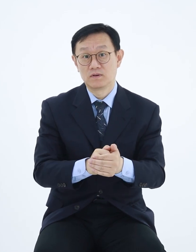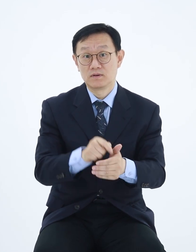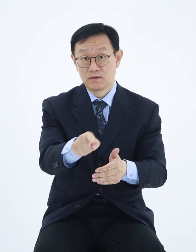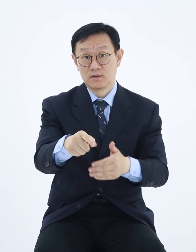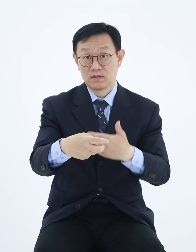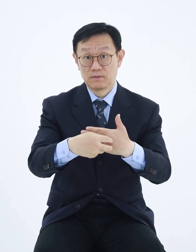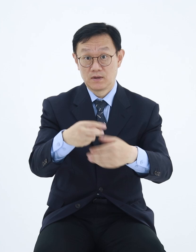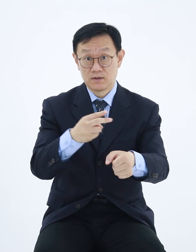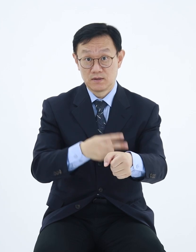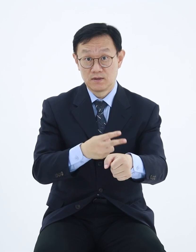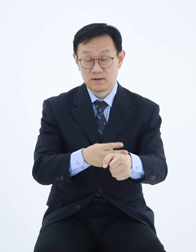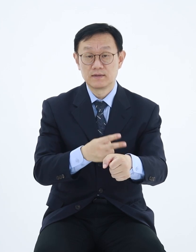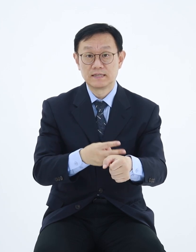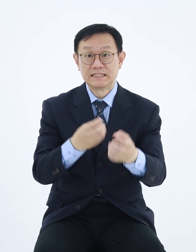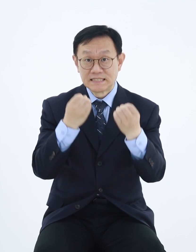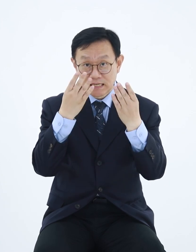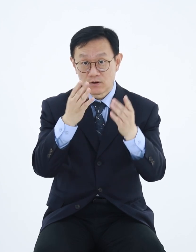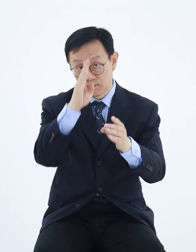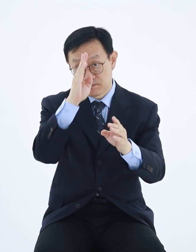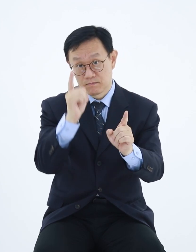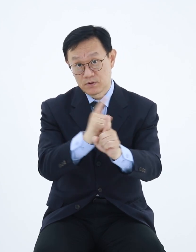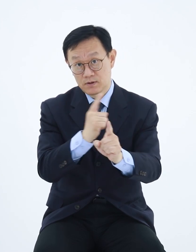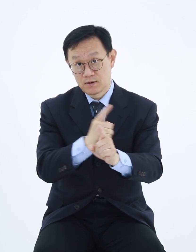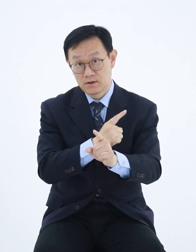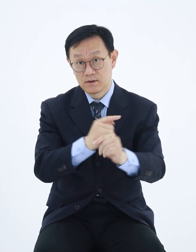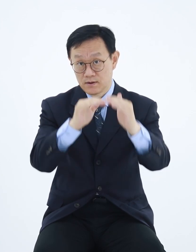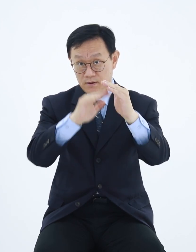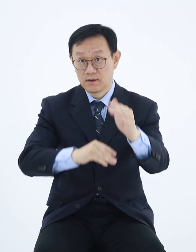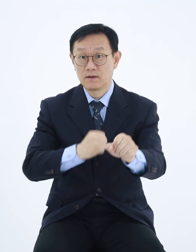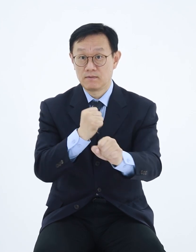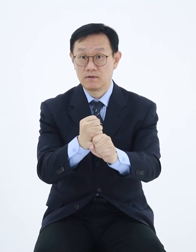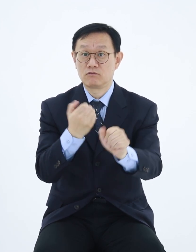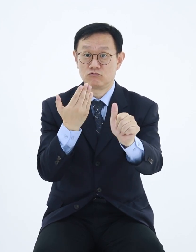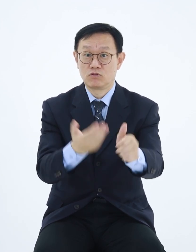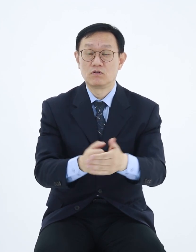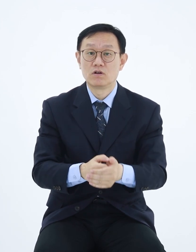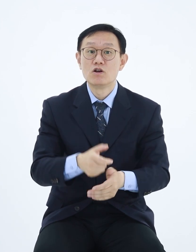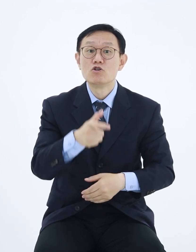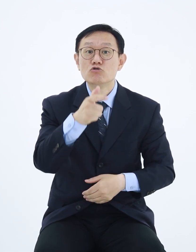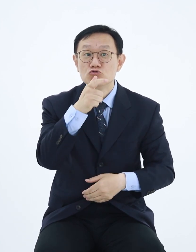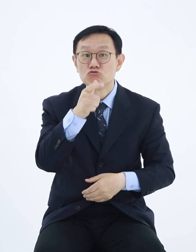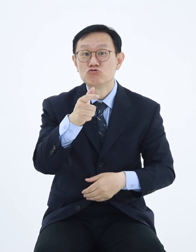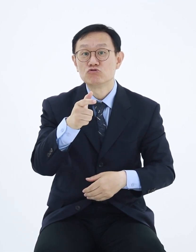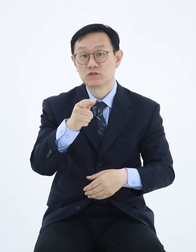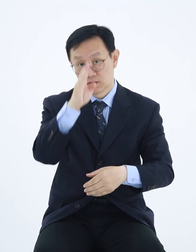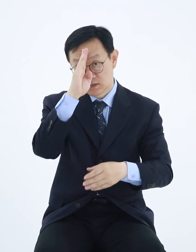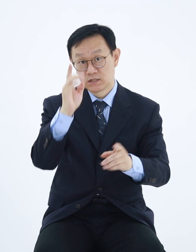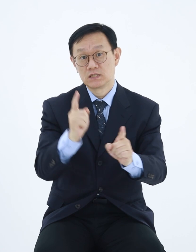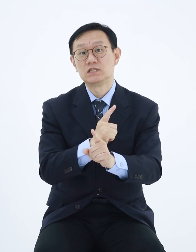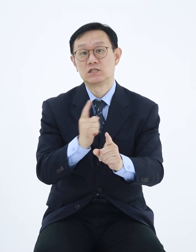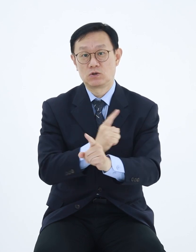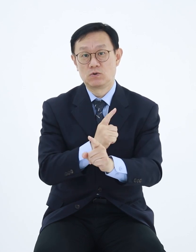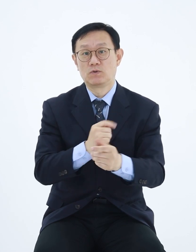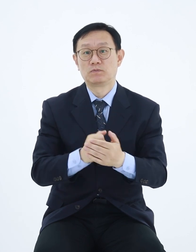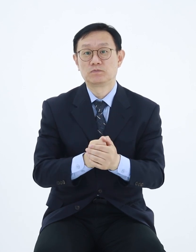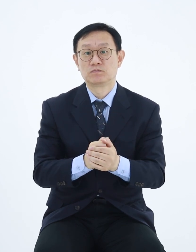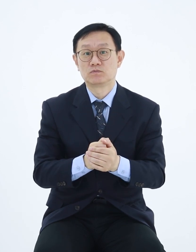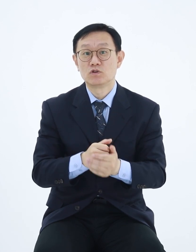의사는 새로운 처방을 해주었습니다. 수치료라는 재활치료를 권한 것입니다. 수치료는